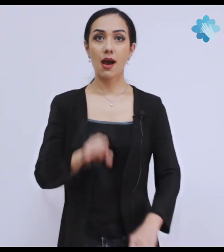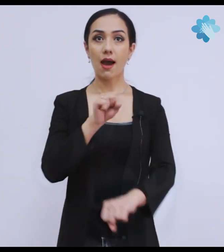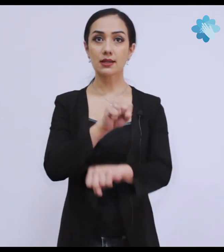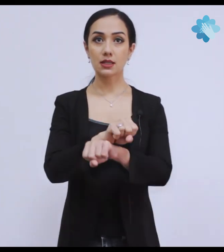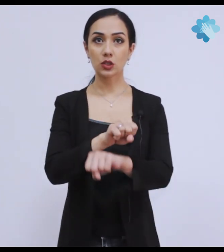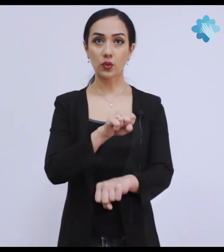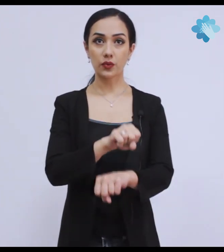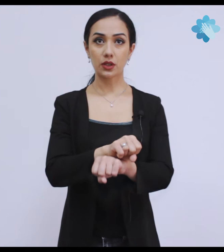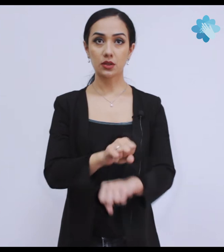остановка